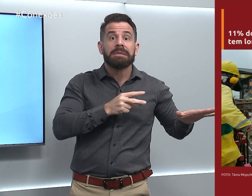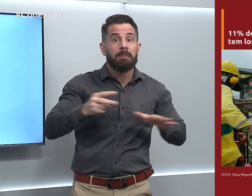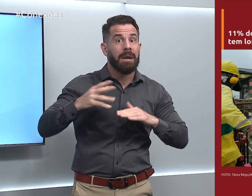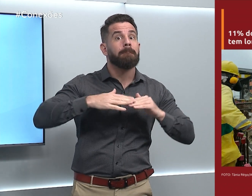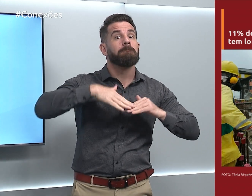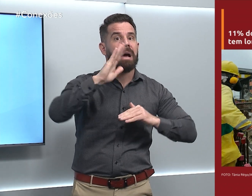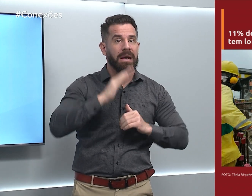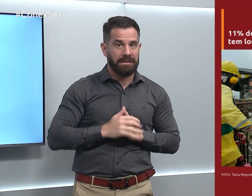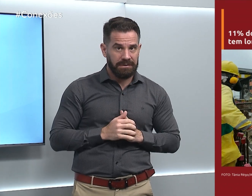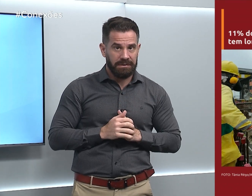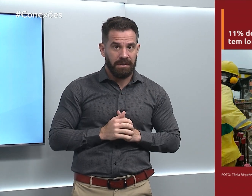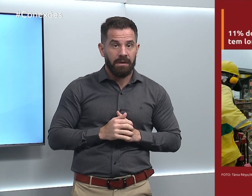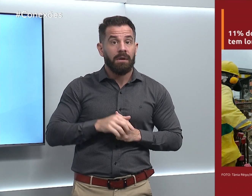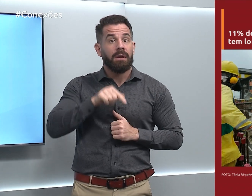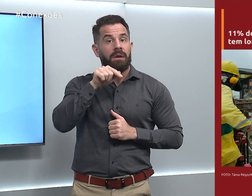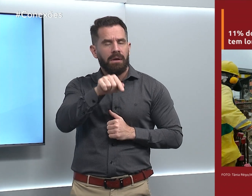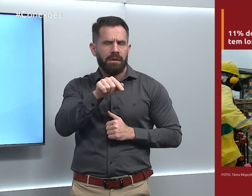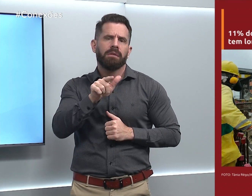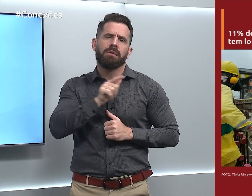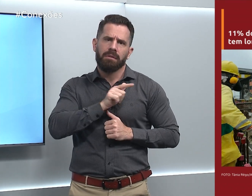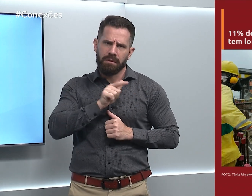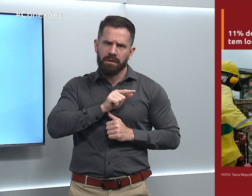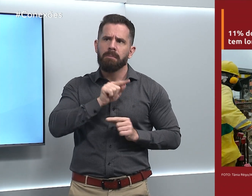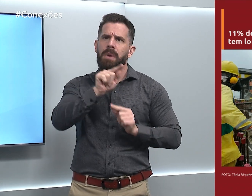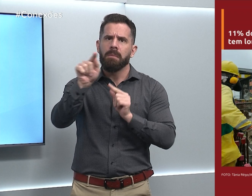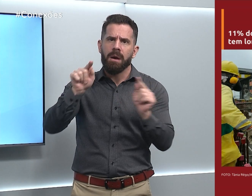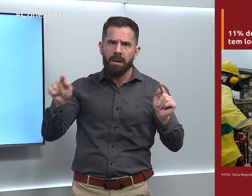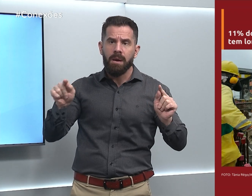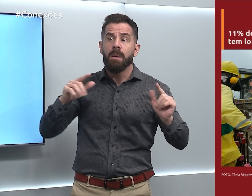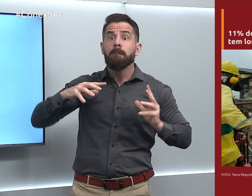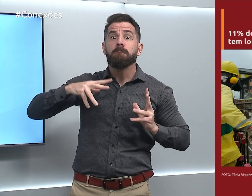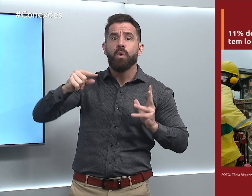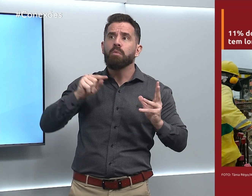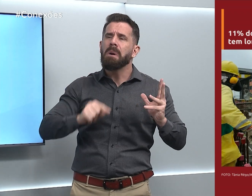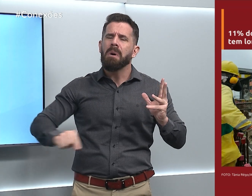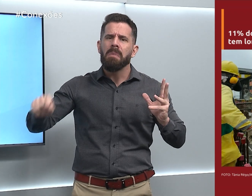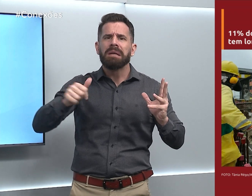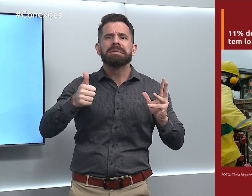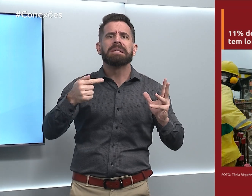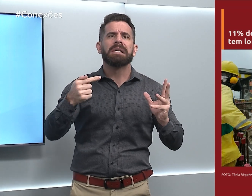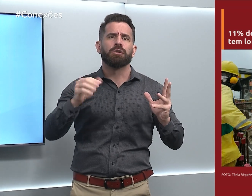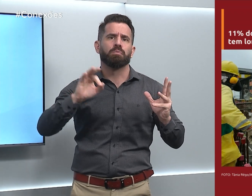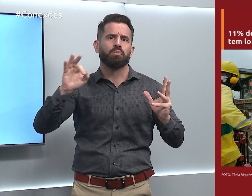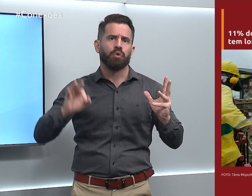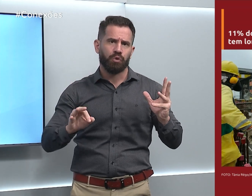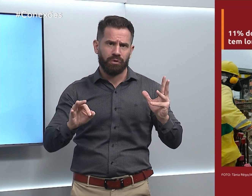inferior à média mundial, que é de 17% dos trabalhadores